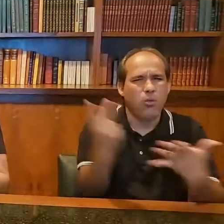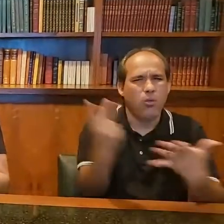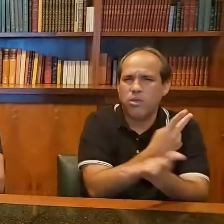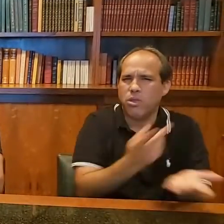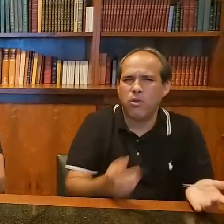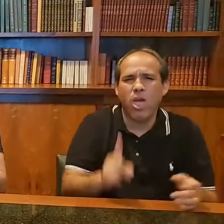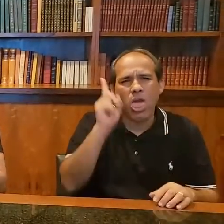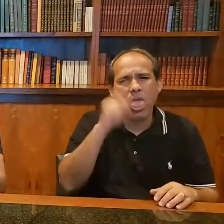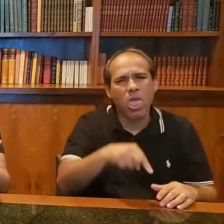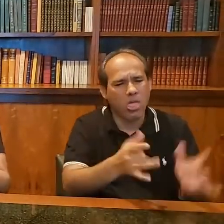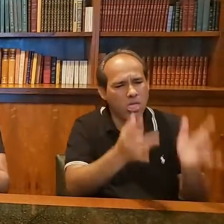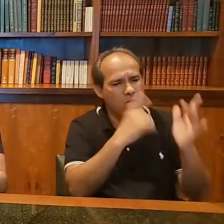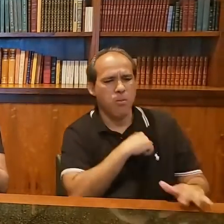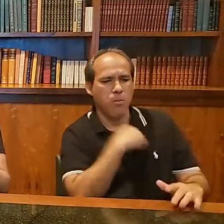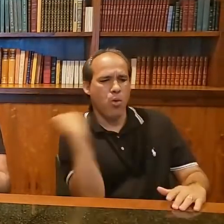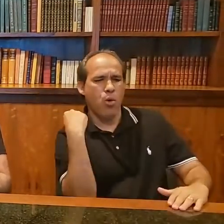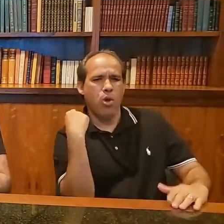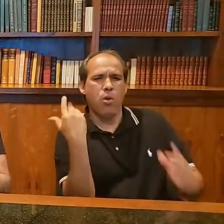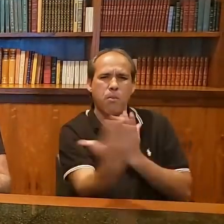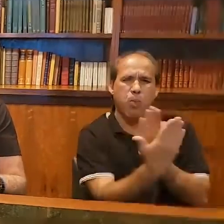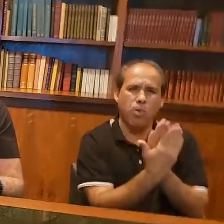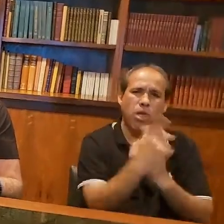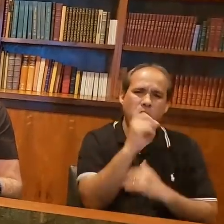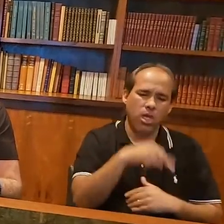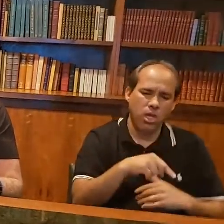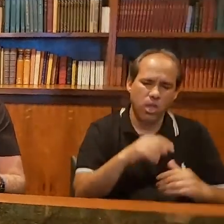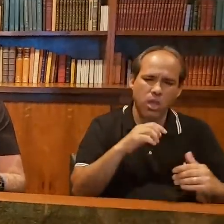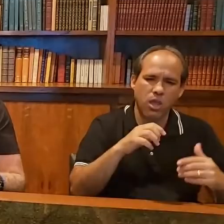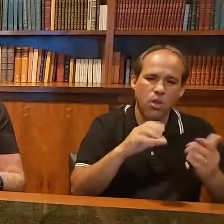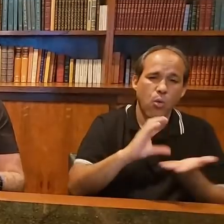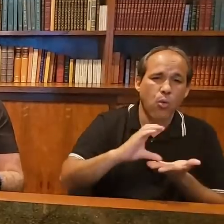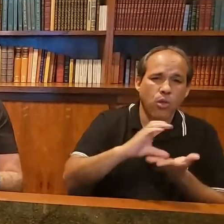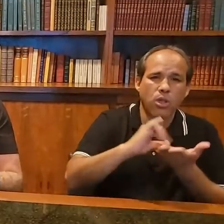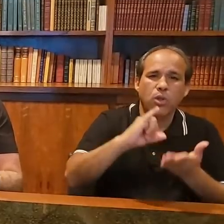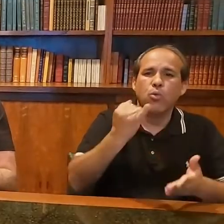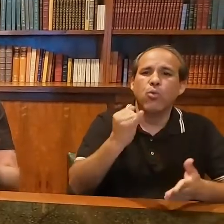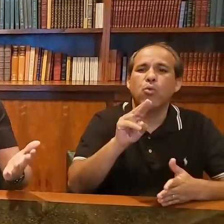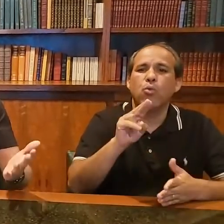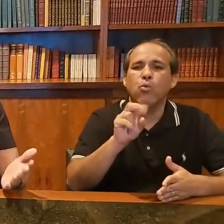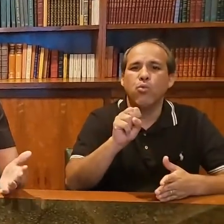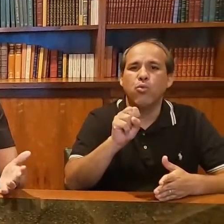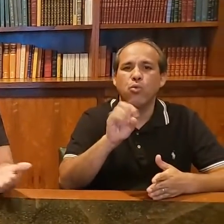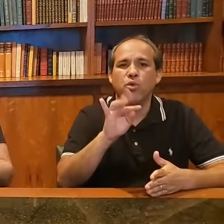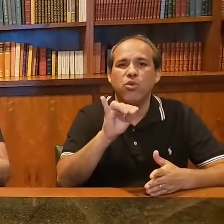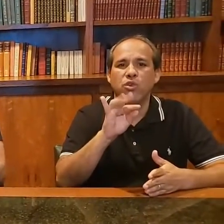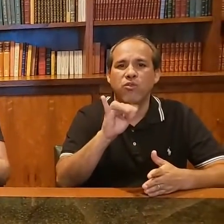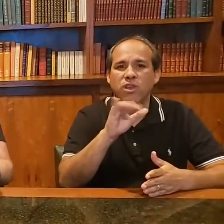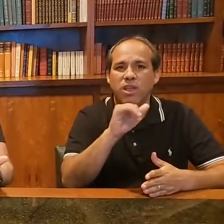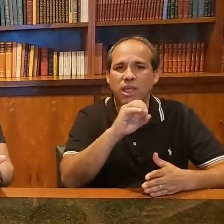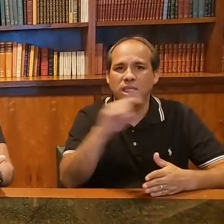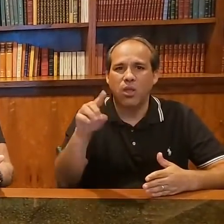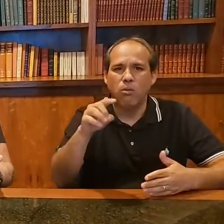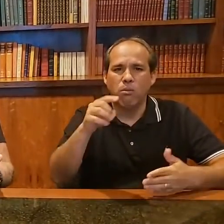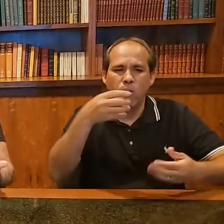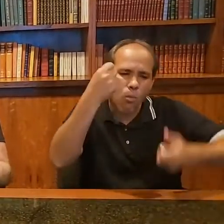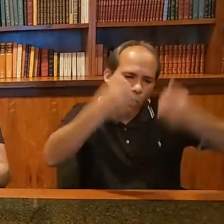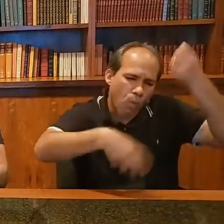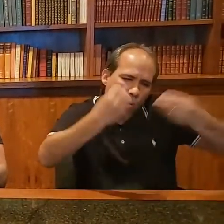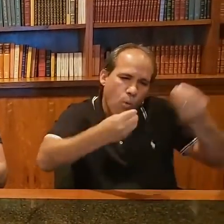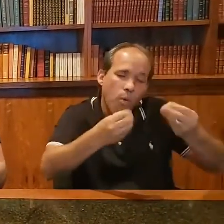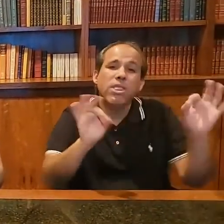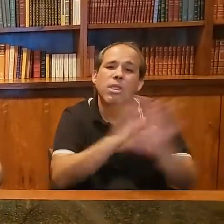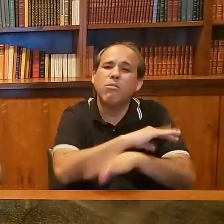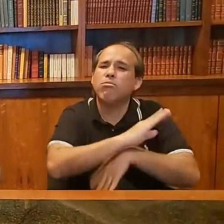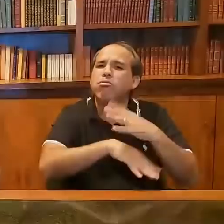esse processo, né, que foi submetido, chama Conselho de Justificação. E a vida tocou. Quando é que eu saí do Exército? Quando me